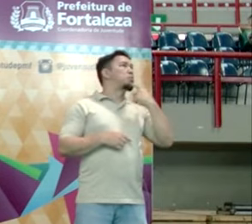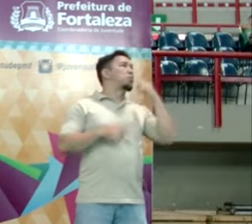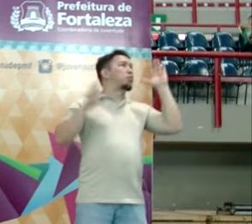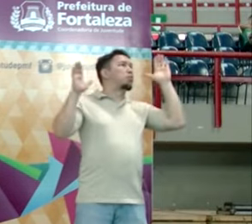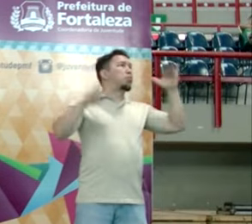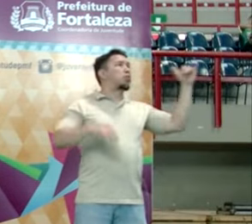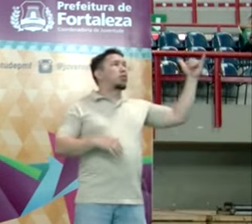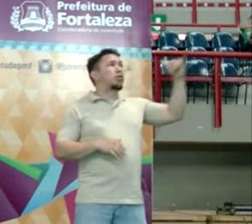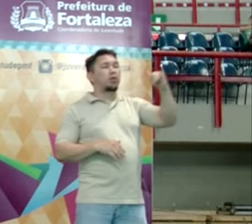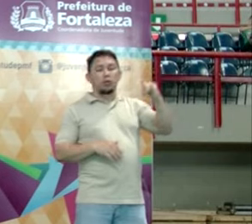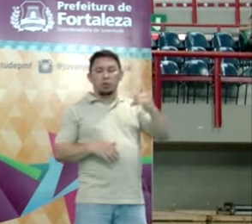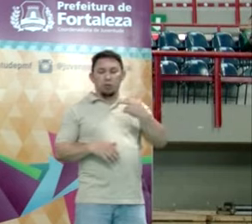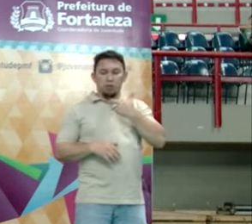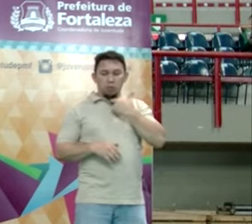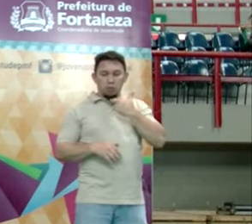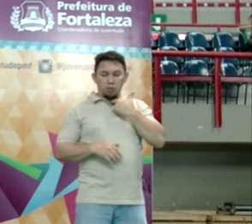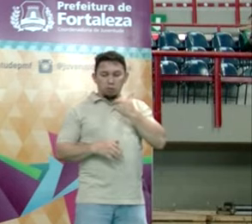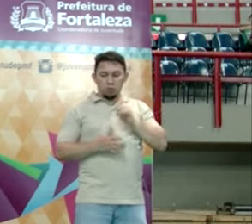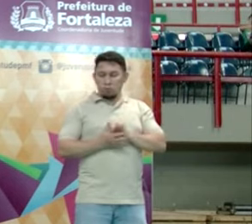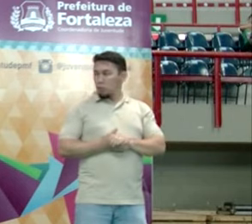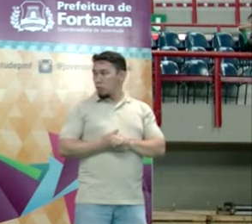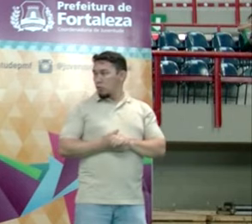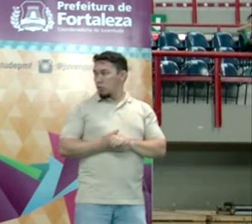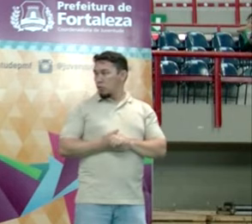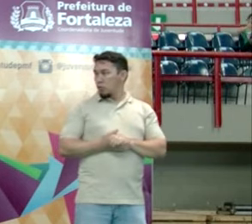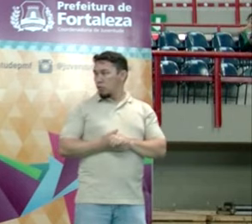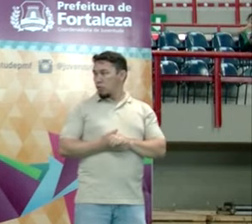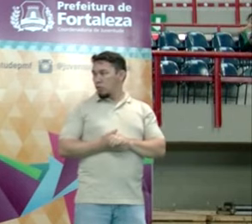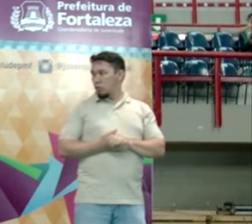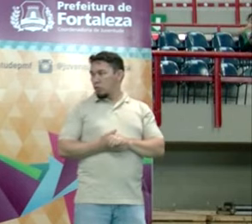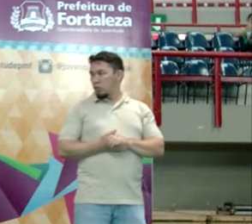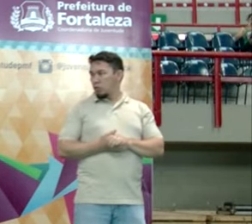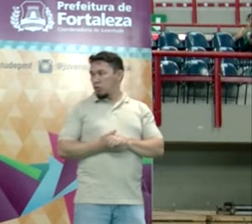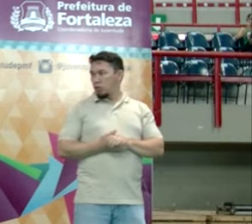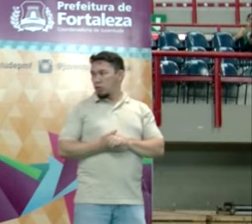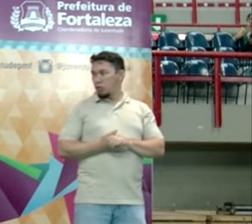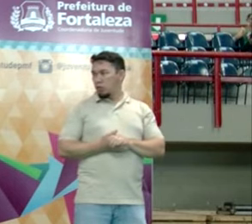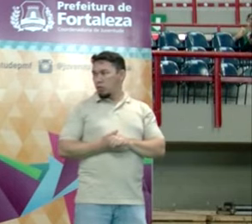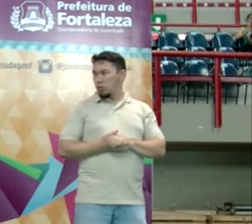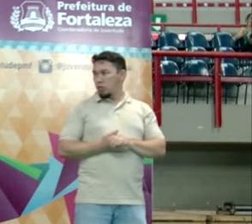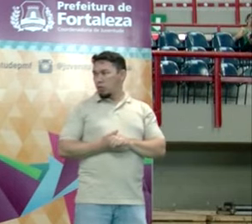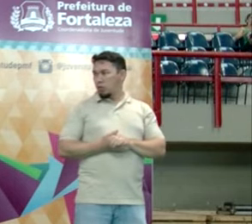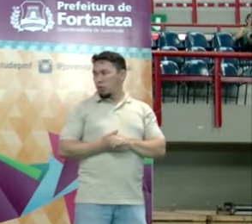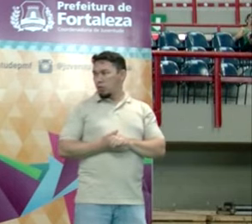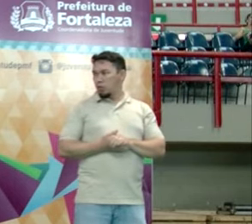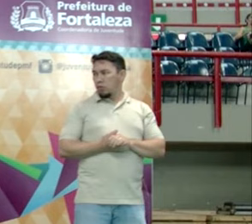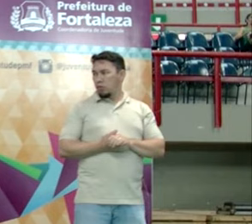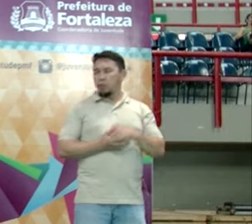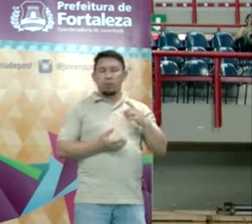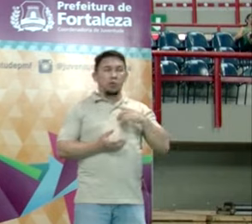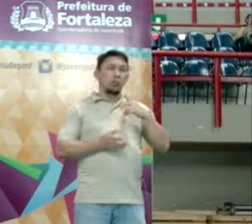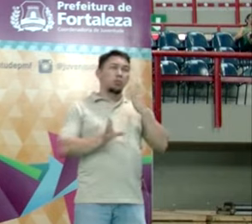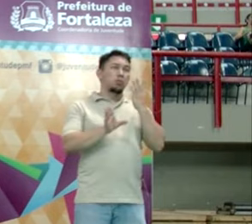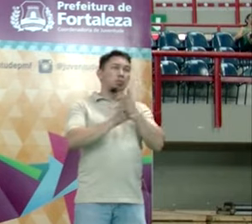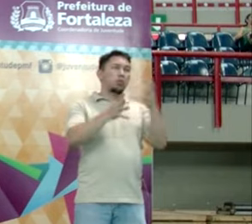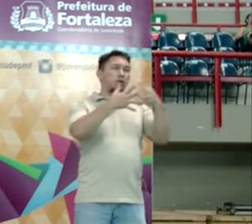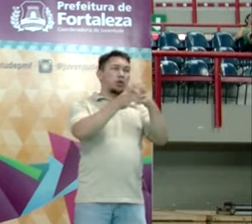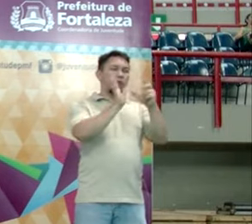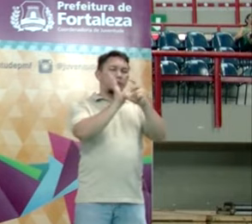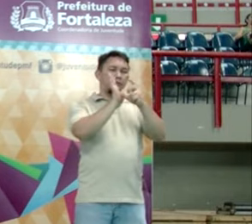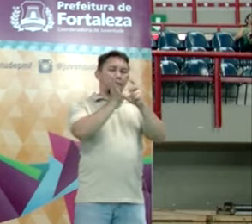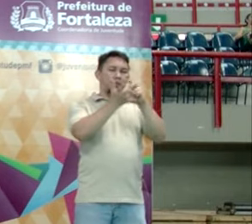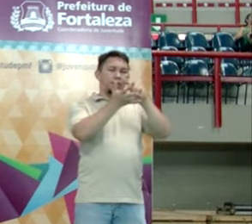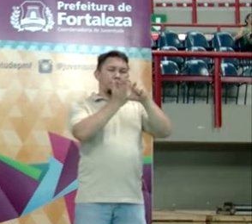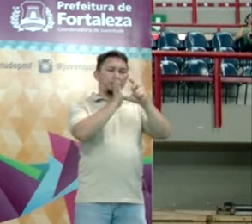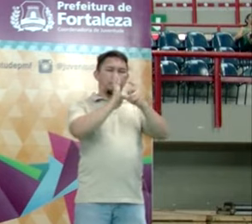Atrapalha o som. Não, o som, desculpa. O som não, sonar. O radar, na realidade, né? O